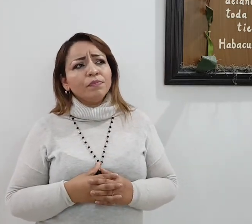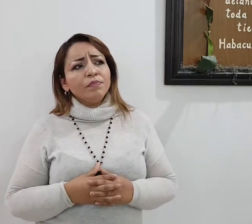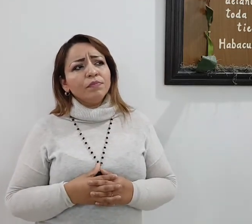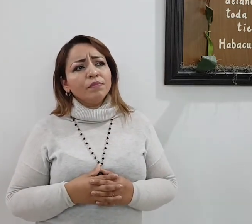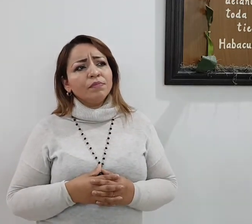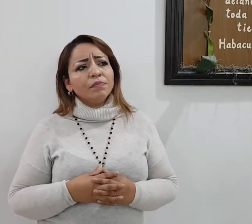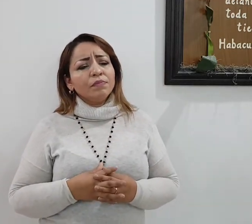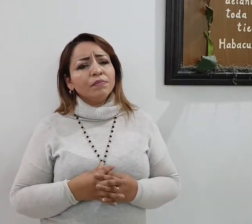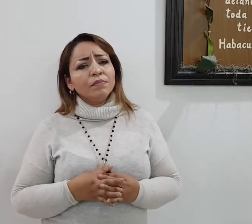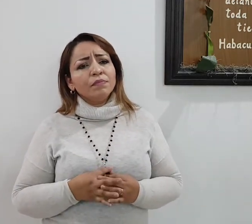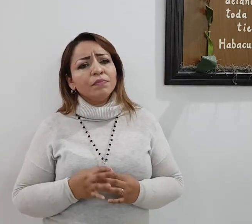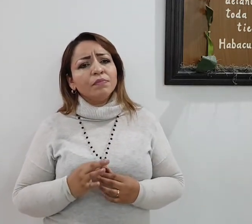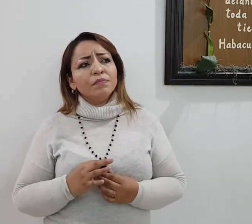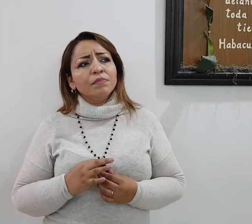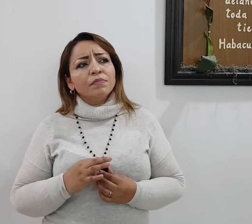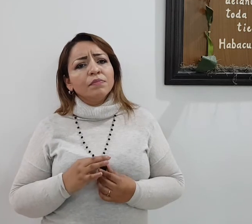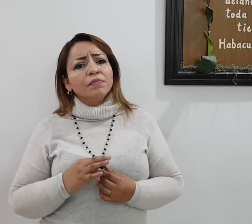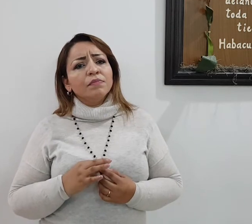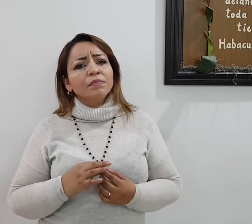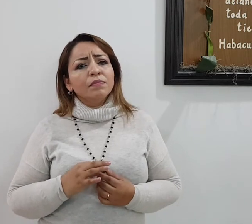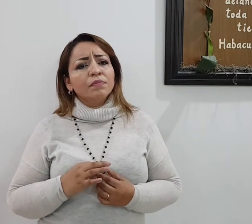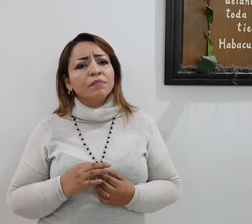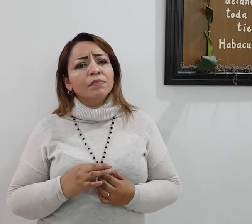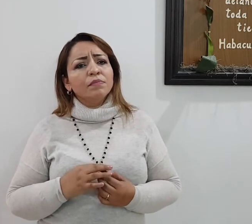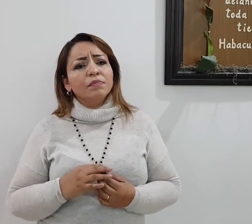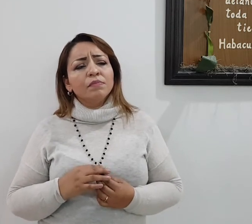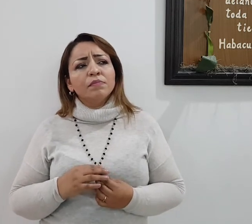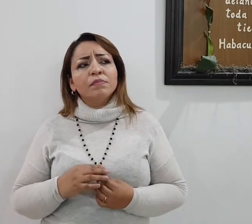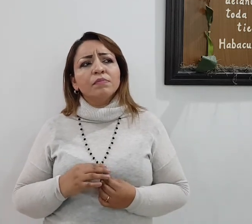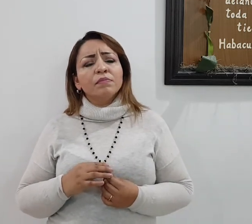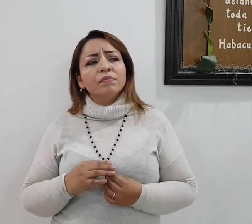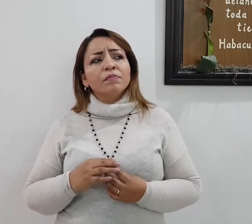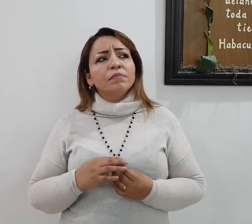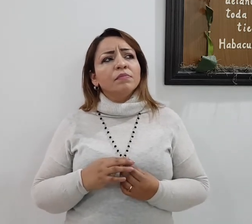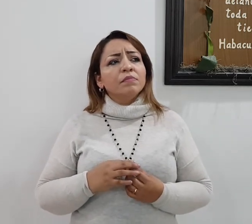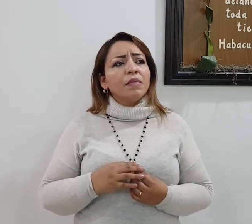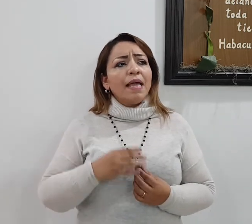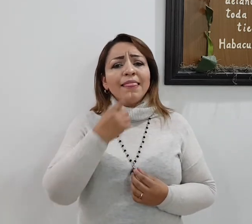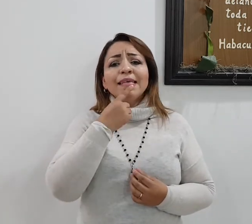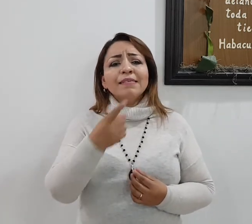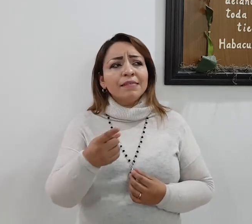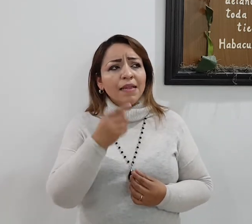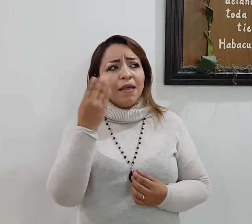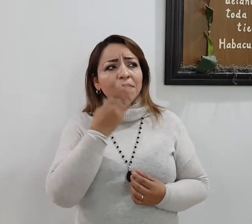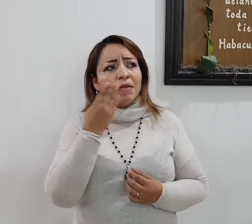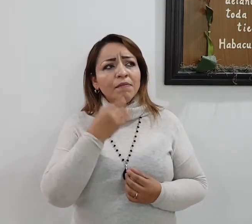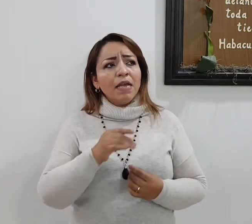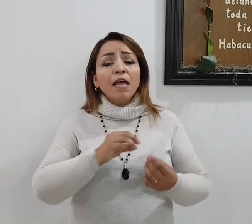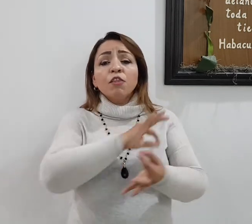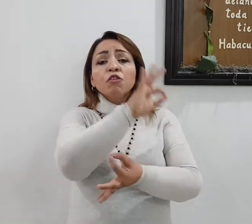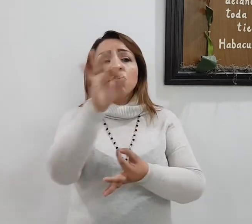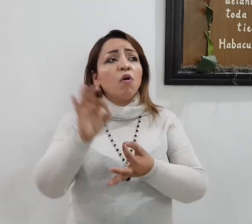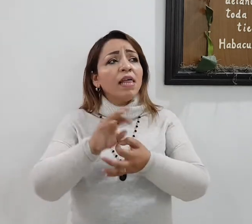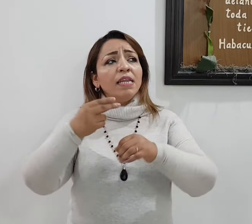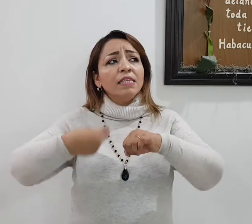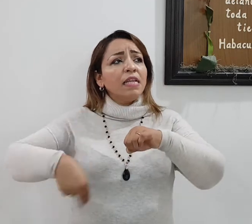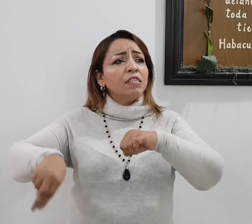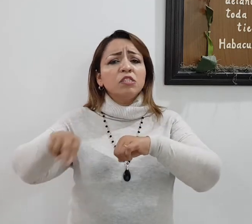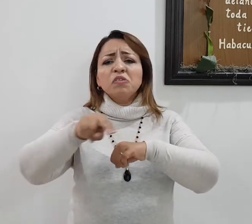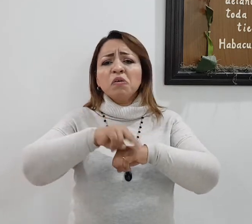ni todos sus animales para el holocausto. Y luego dice, todas las naciones no son nada en su presencia, no tienen para